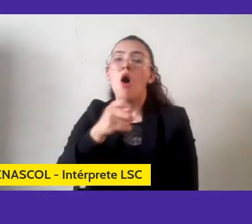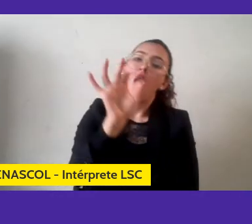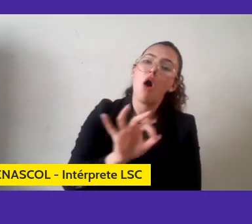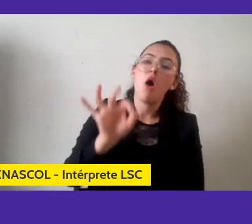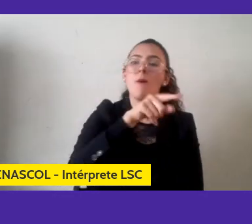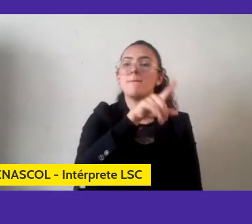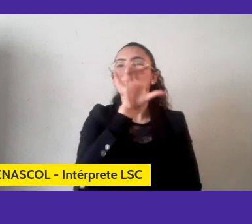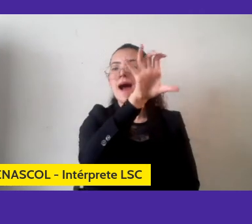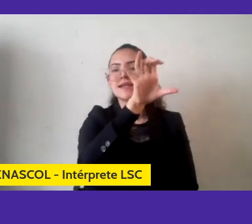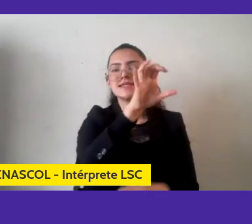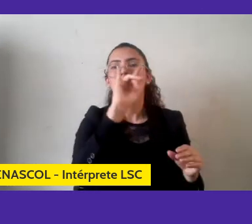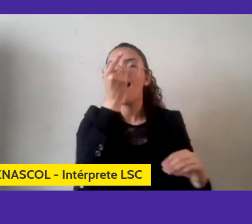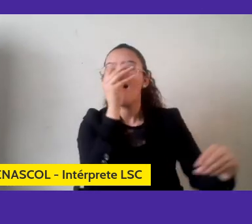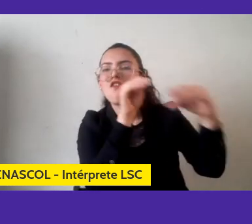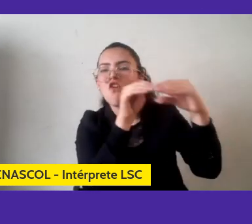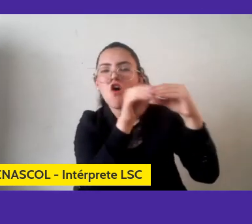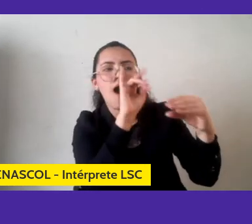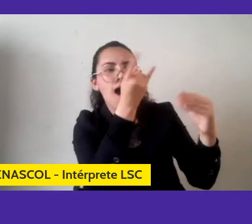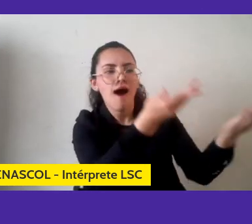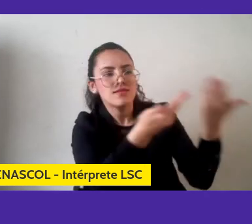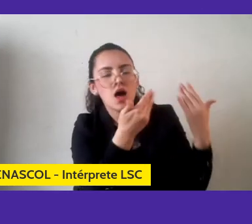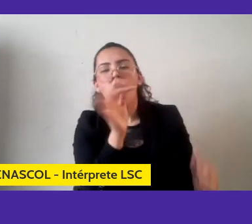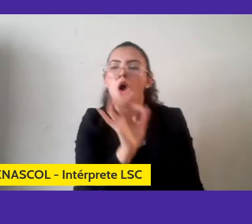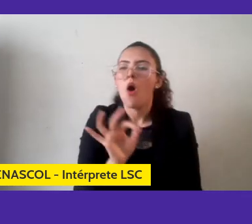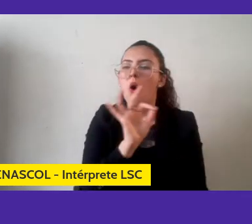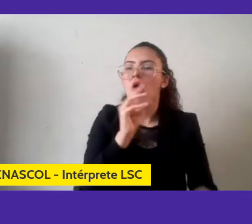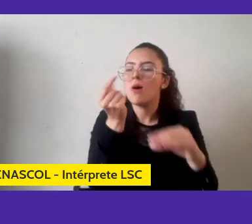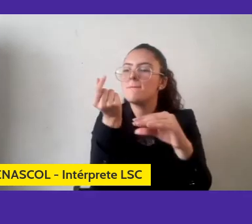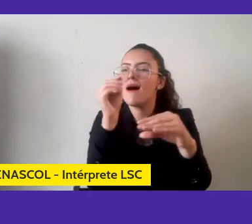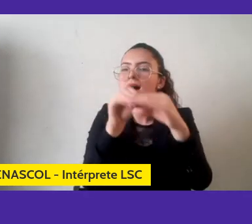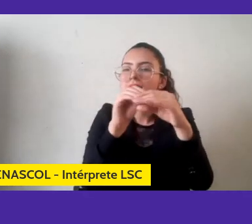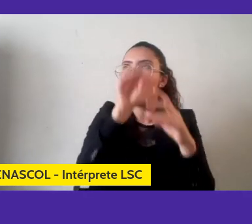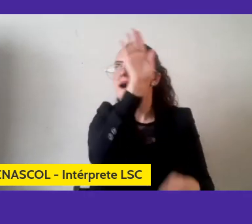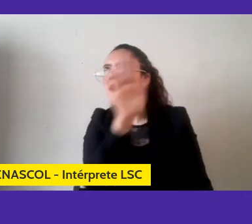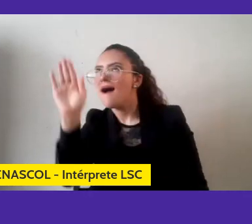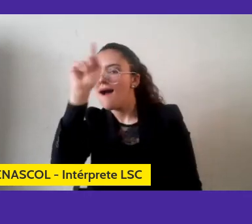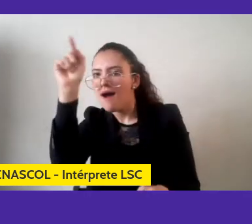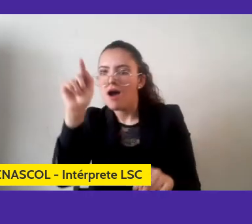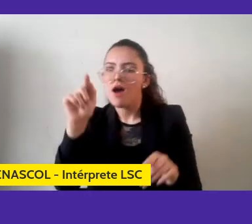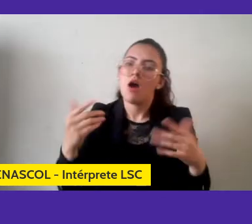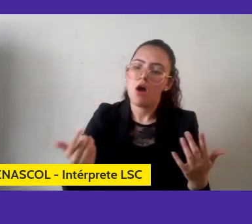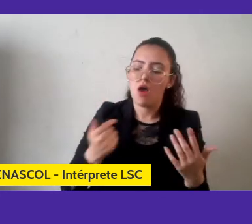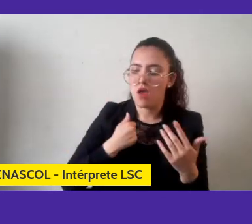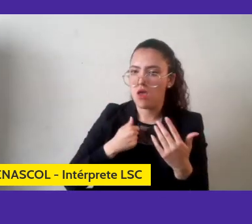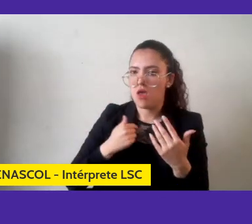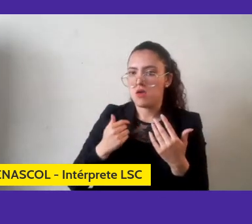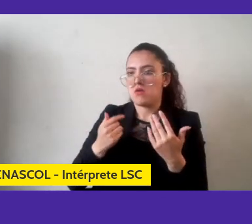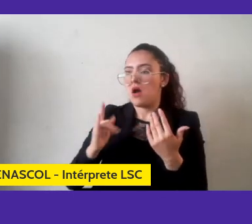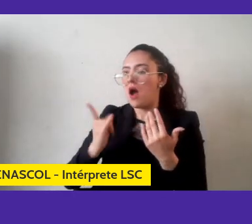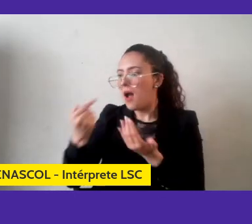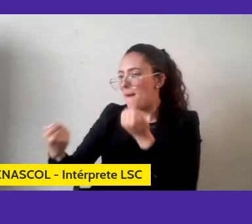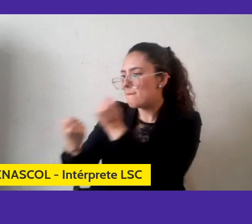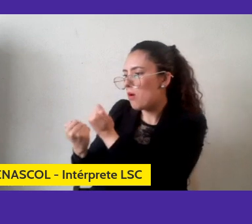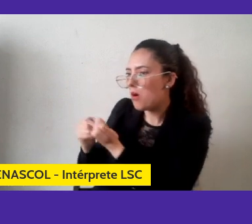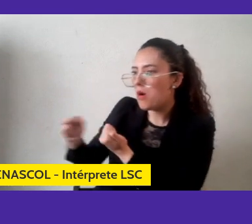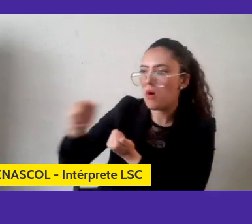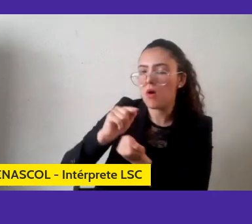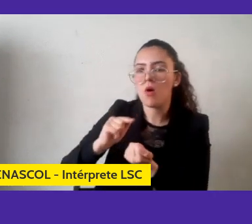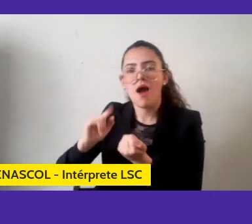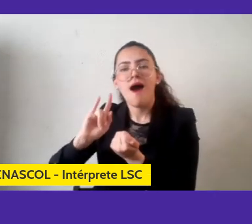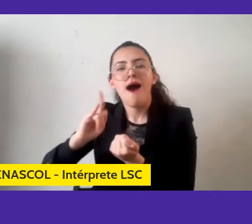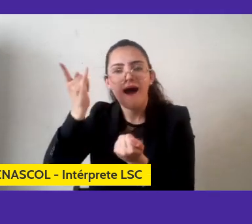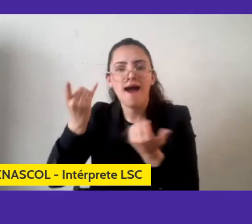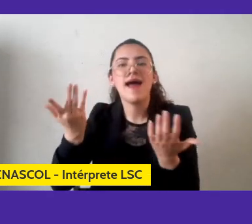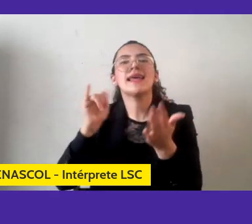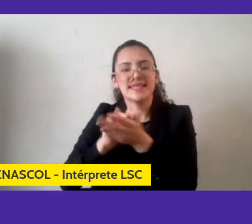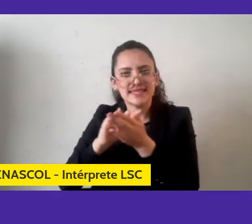regionales, tienes también la posibilidad de Ibermedia, si es una coproducción con países de la región,